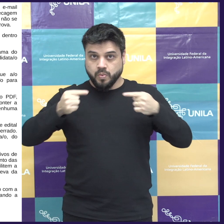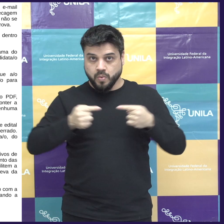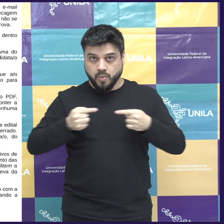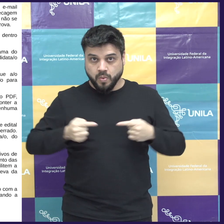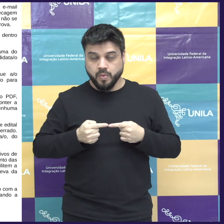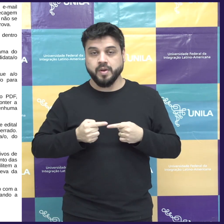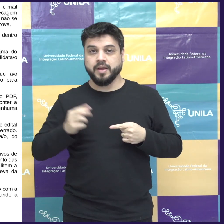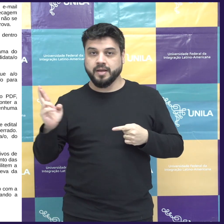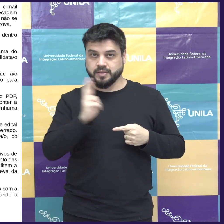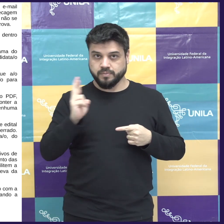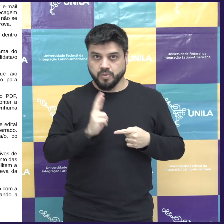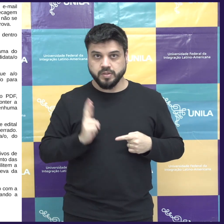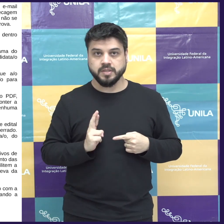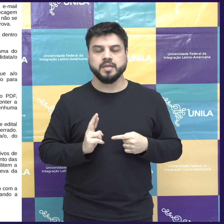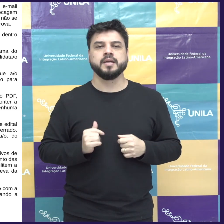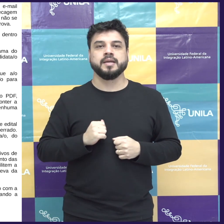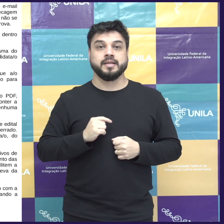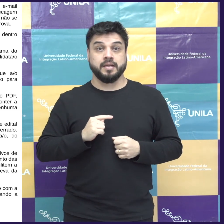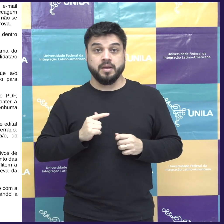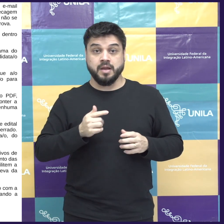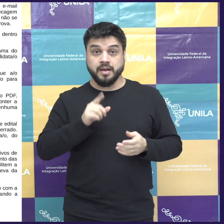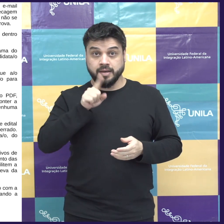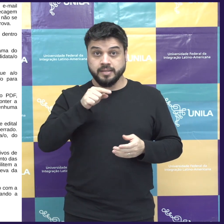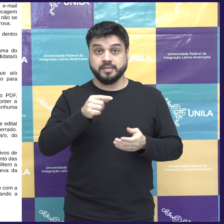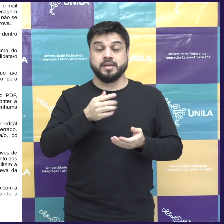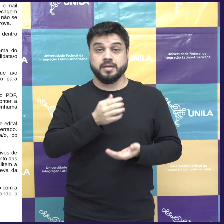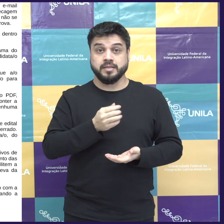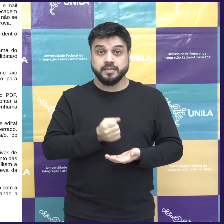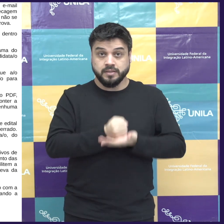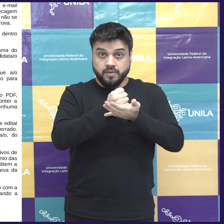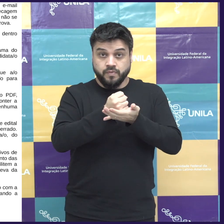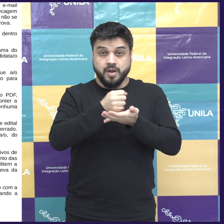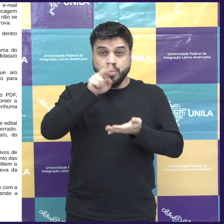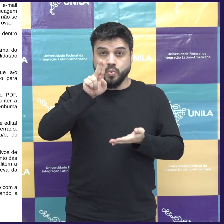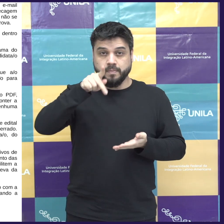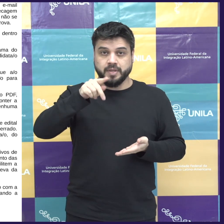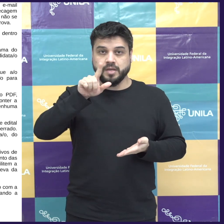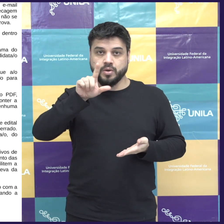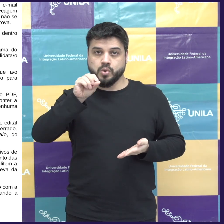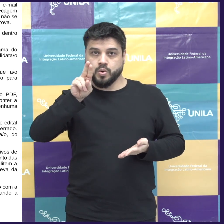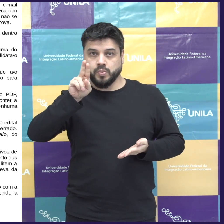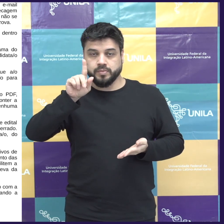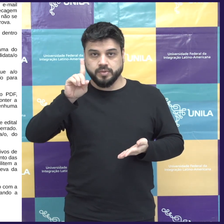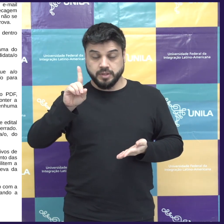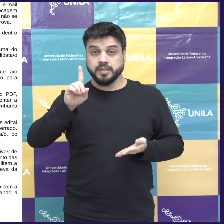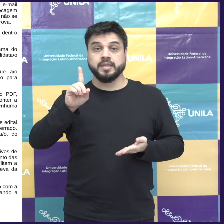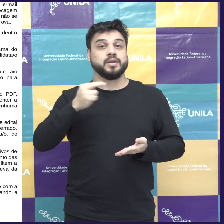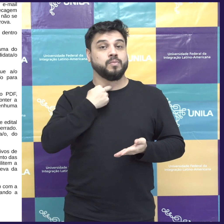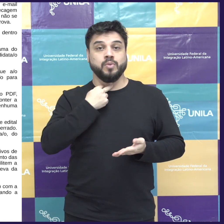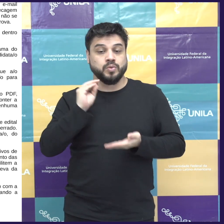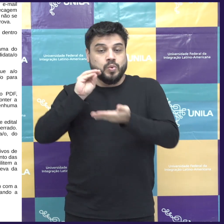correspondente. No arquivo enviado, não deve haver nenhuma identificação do candidato, sob pena